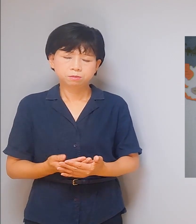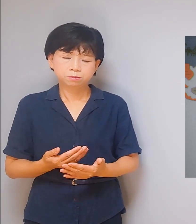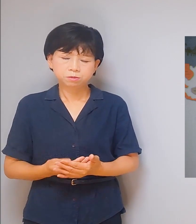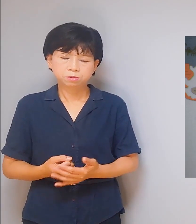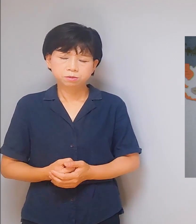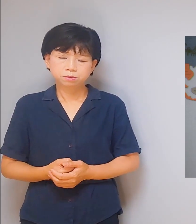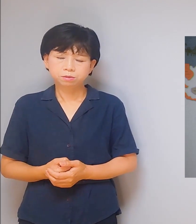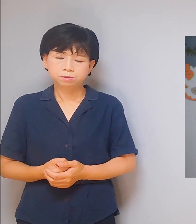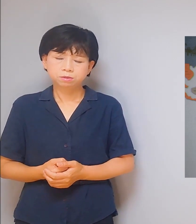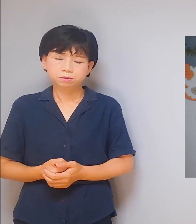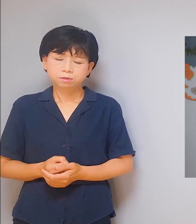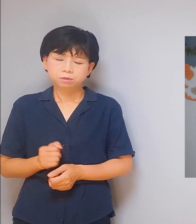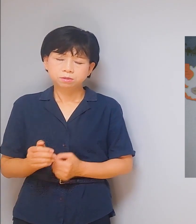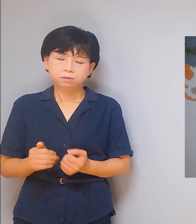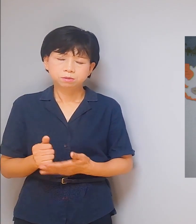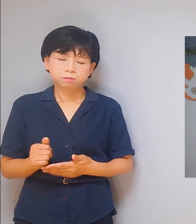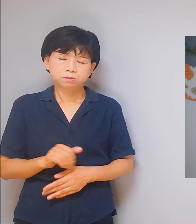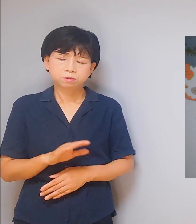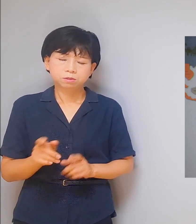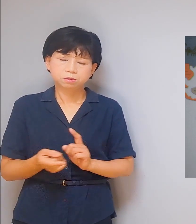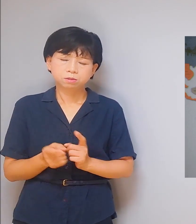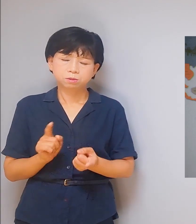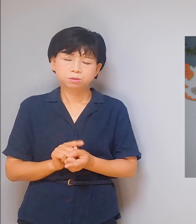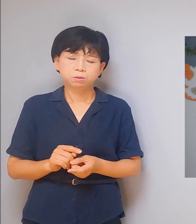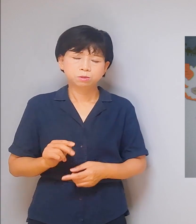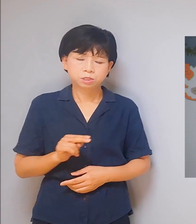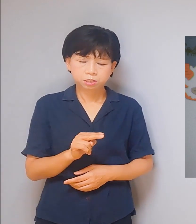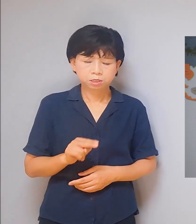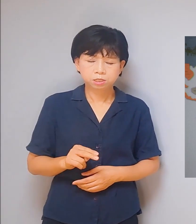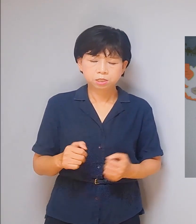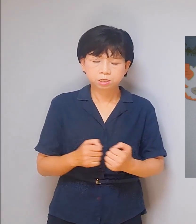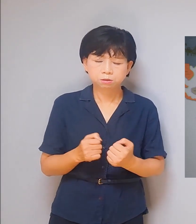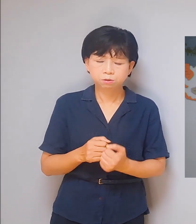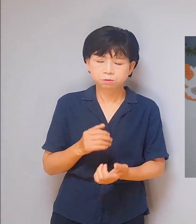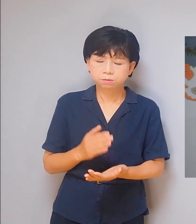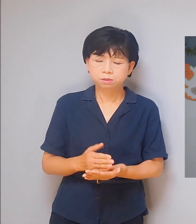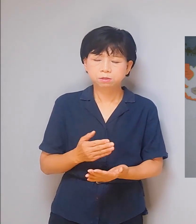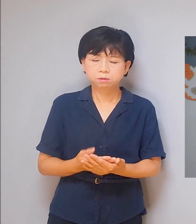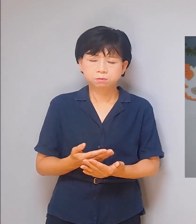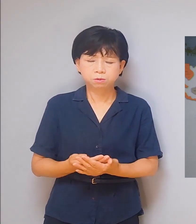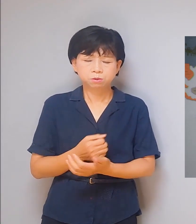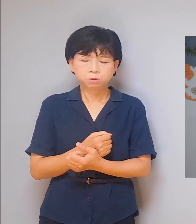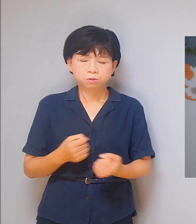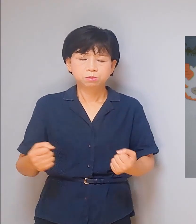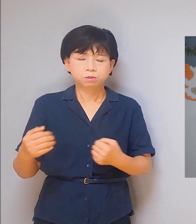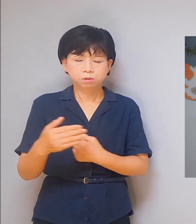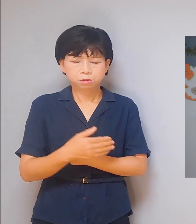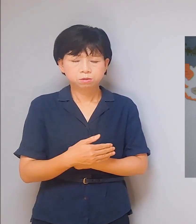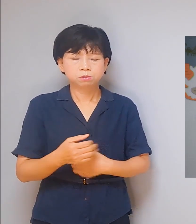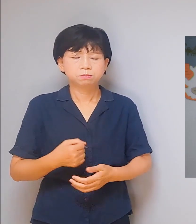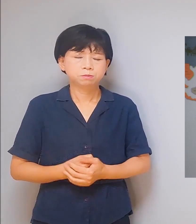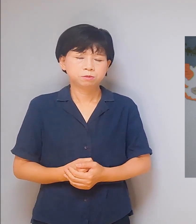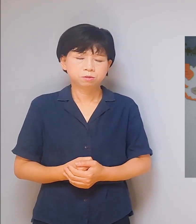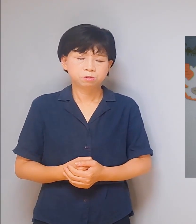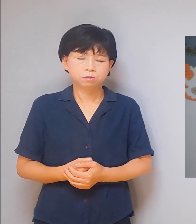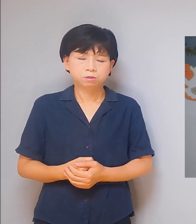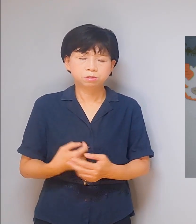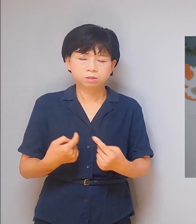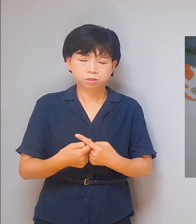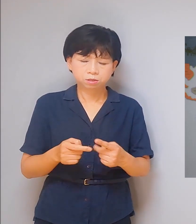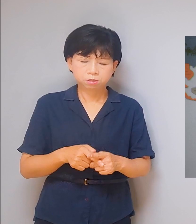하여 주시옵소서. 하나님, 우리가 서로 시기하고 다투지 않게 하여 주시옵소서. 용서하고 아껴주고